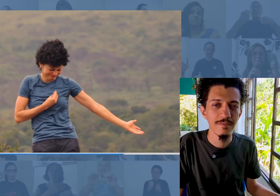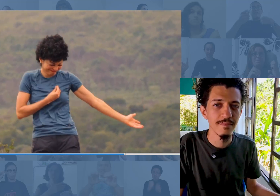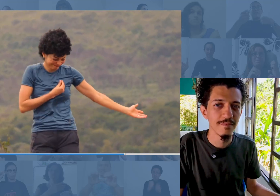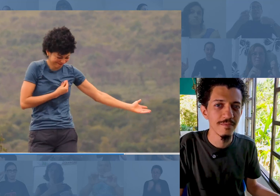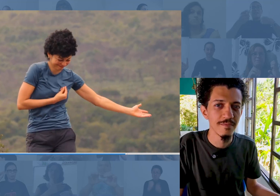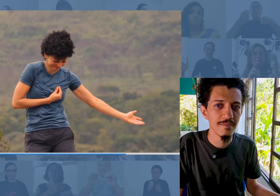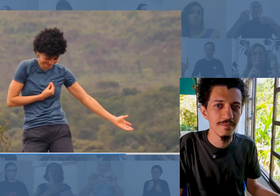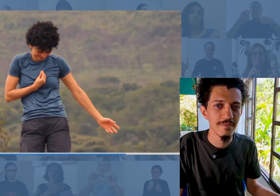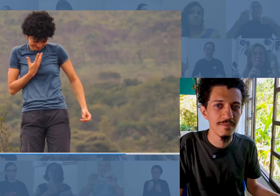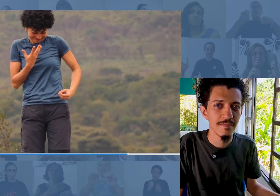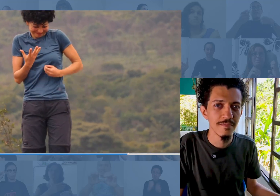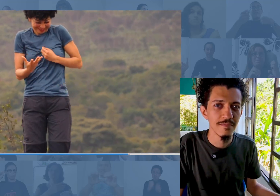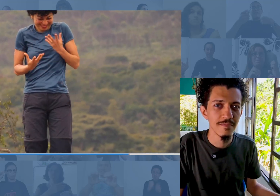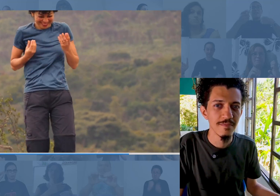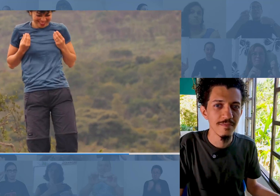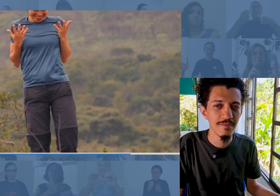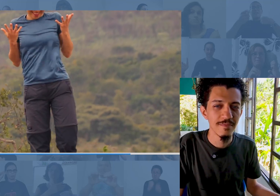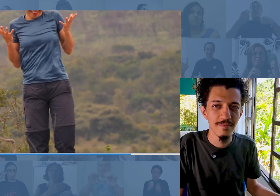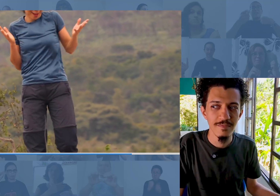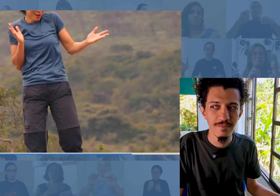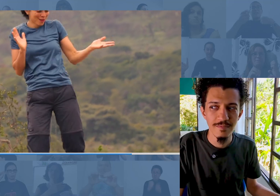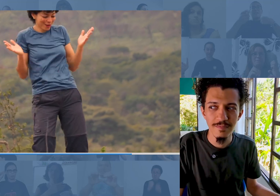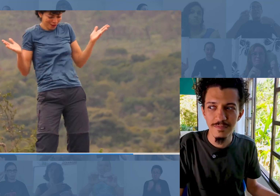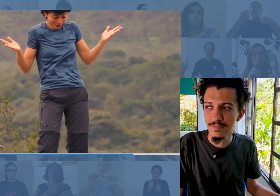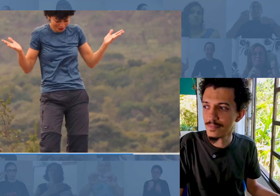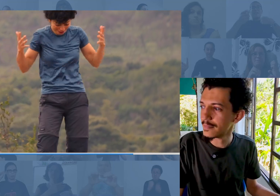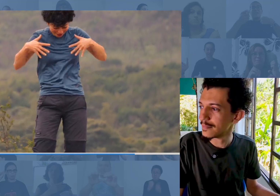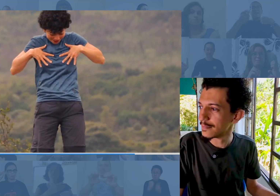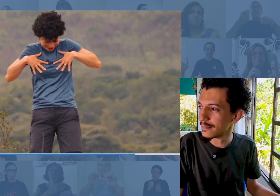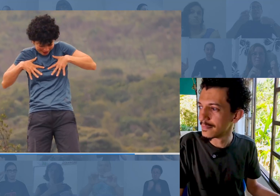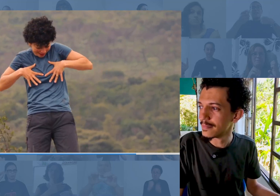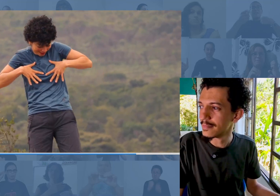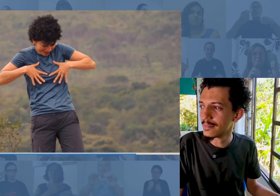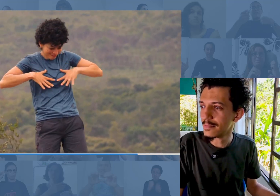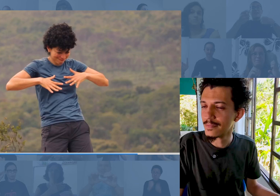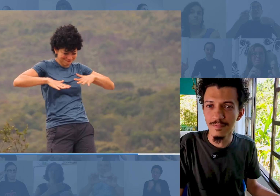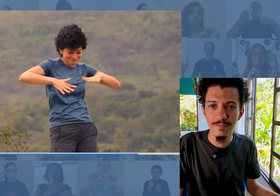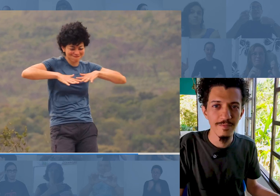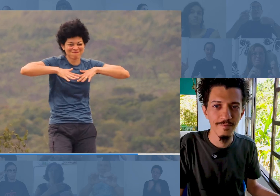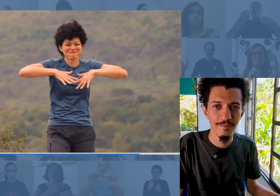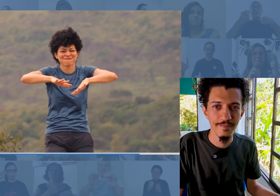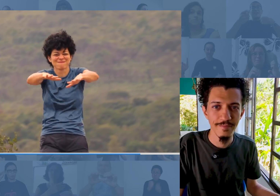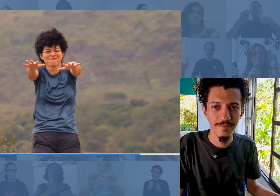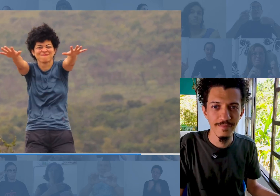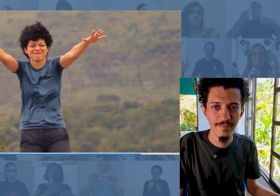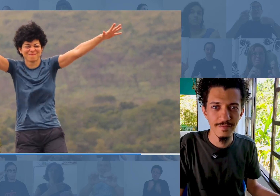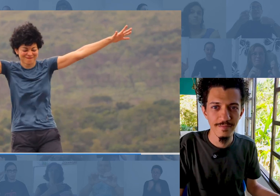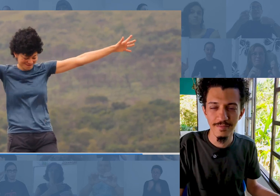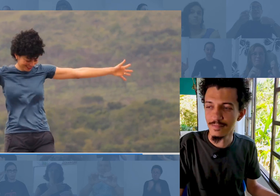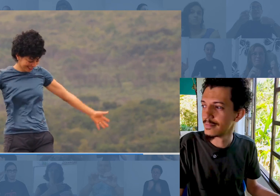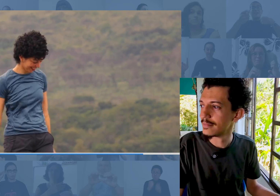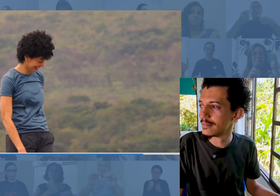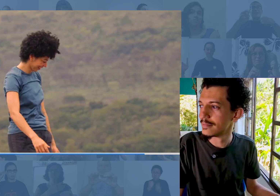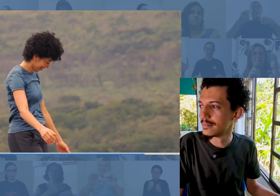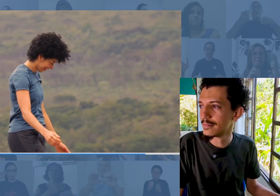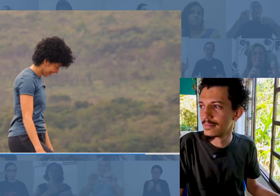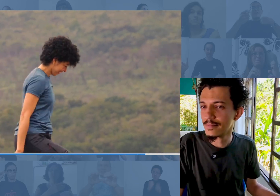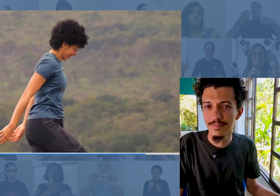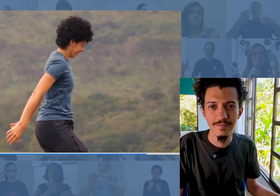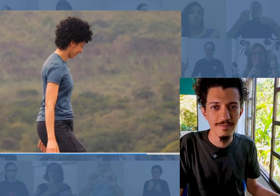É o saborear da vida. É o saborear das possibilidades e de tudo isso